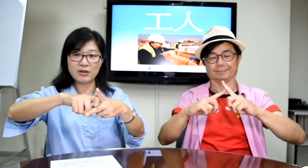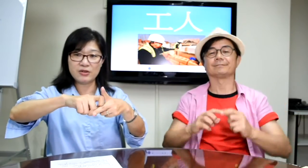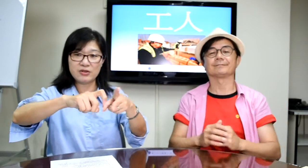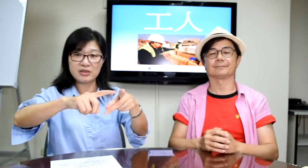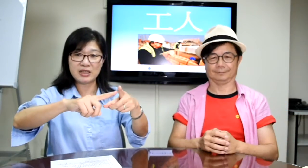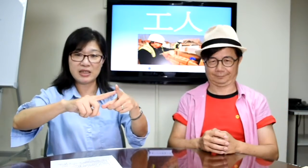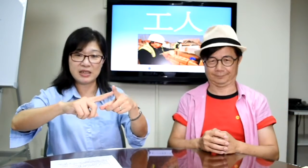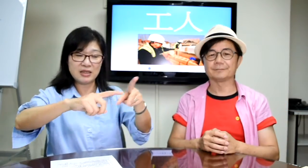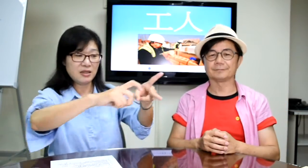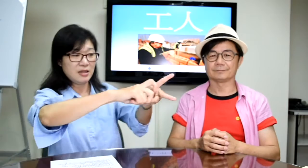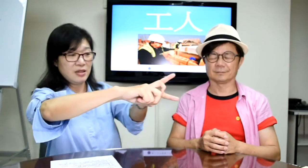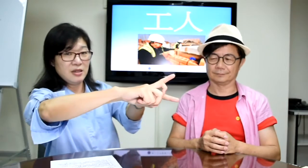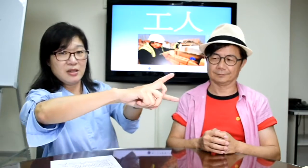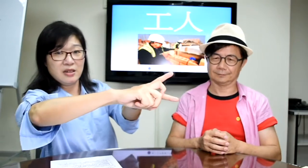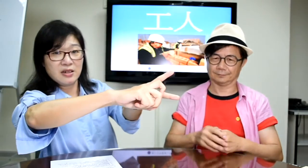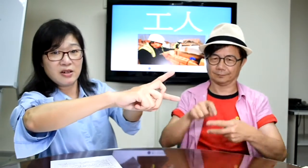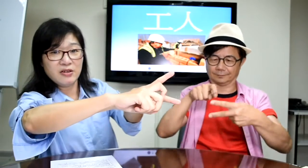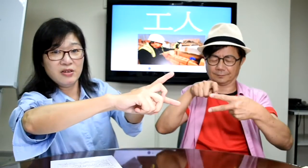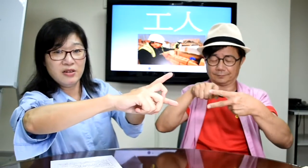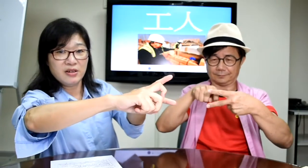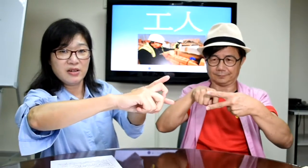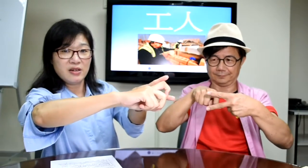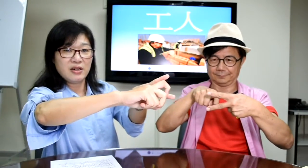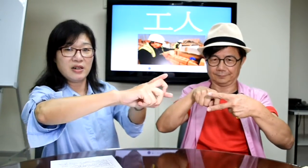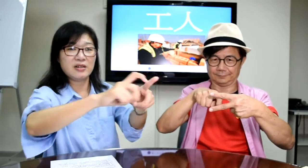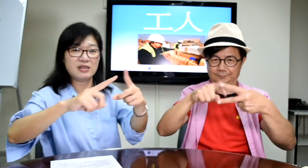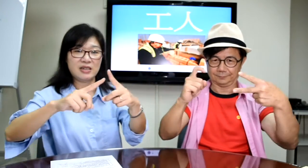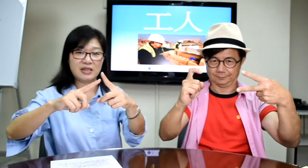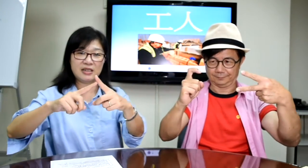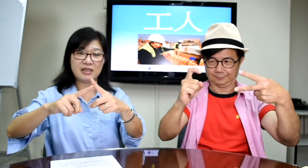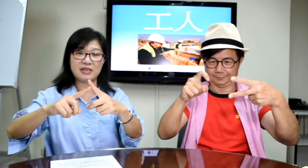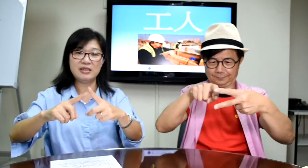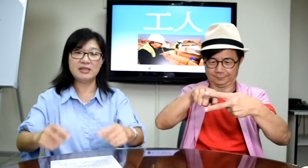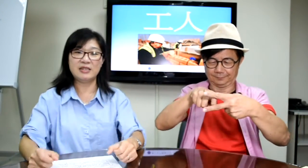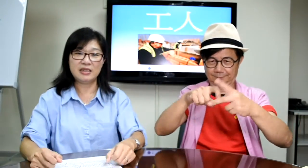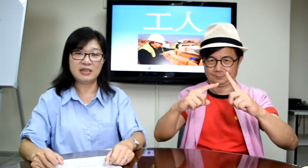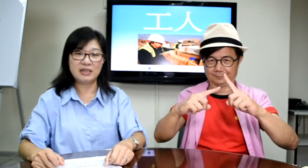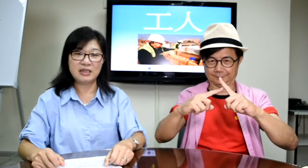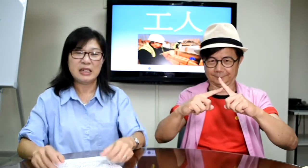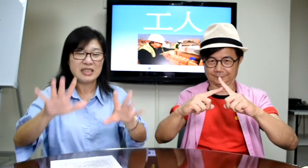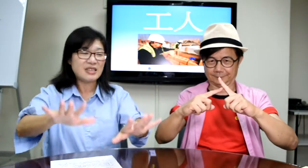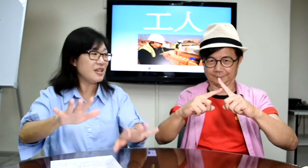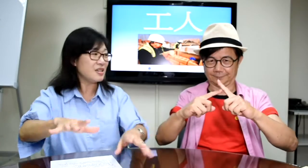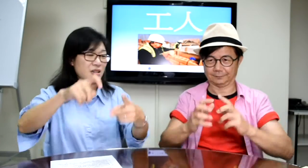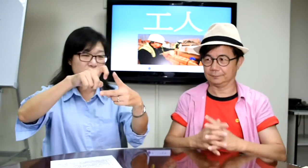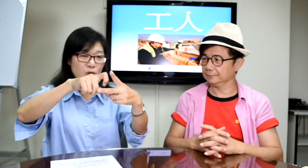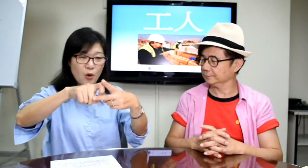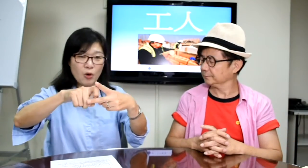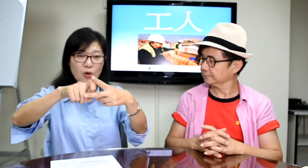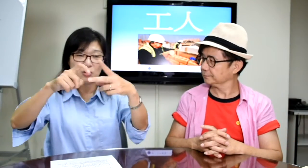工人，工，哦，人。现在那个工人